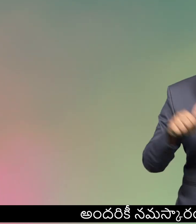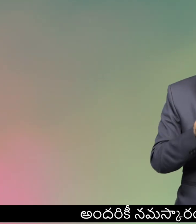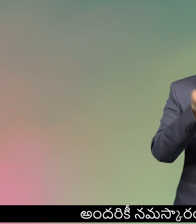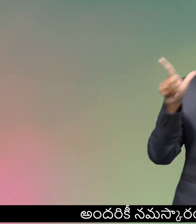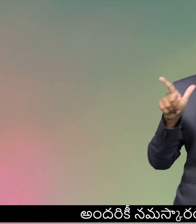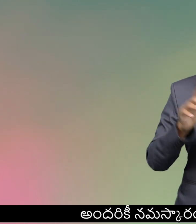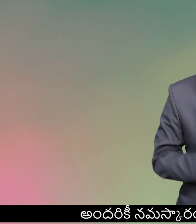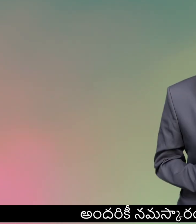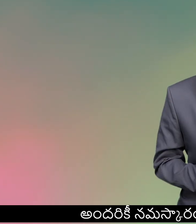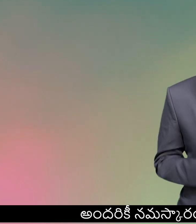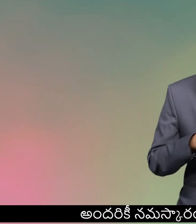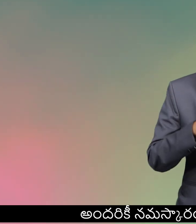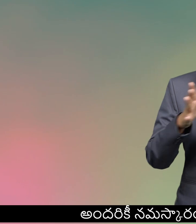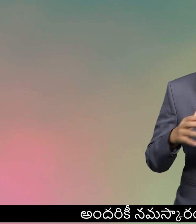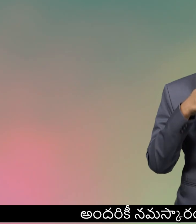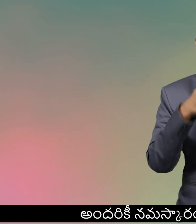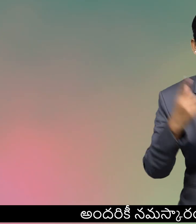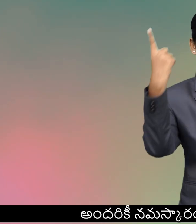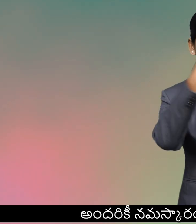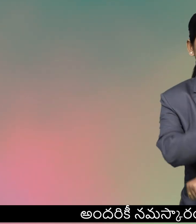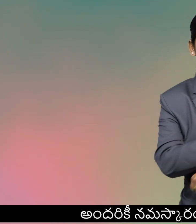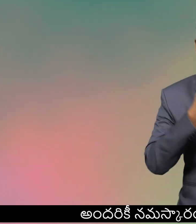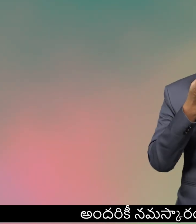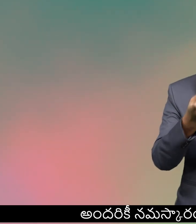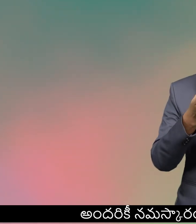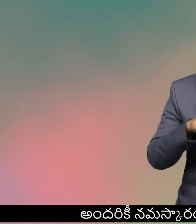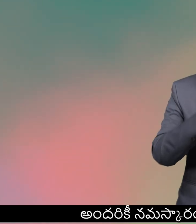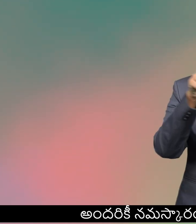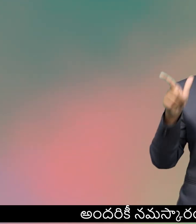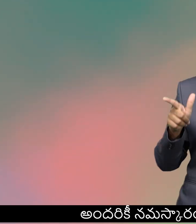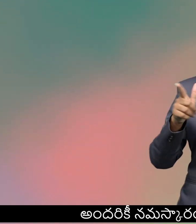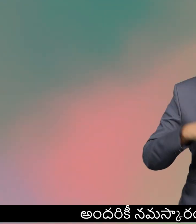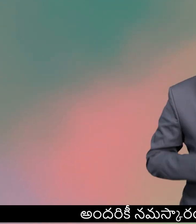నమస్కారం. మీ అందరికీ చాలా మంచి రోజు.